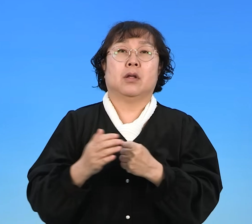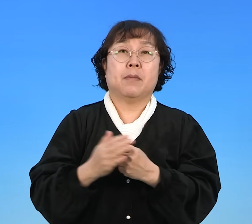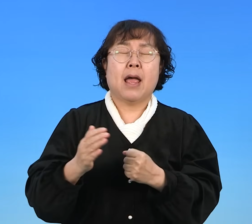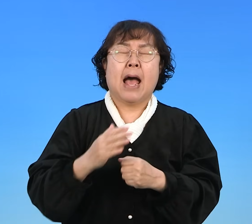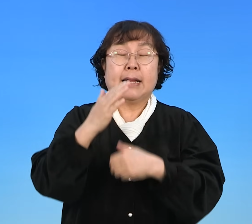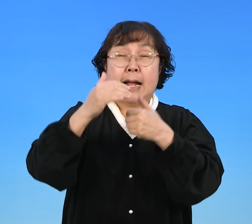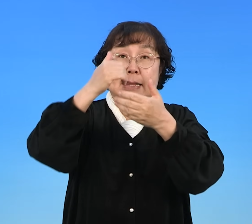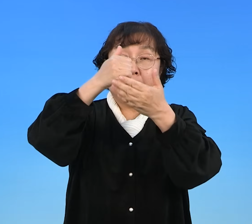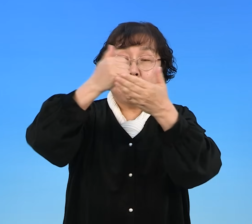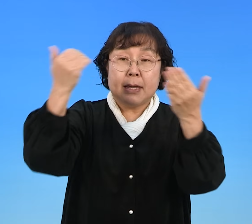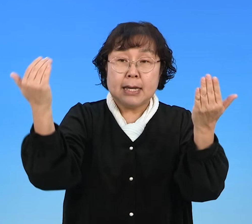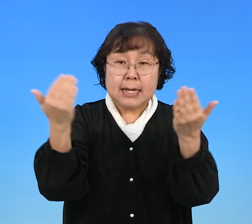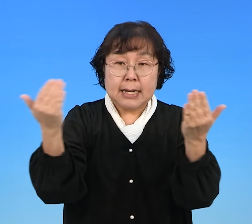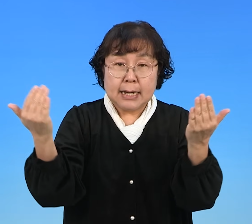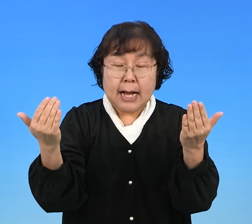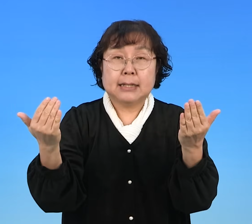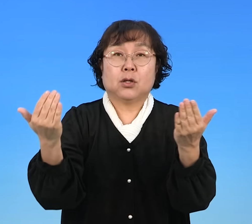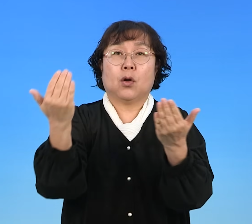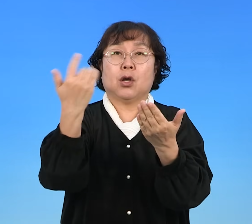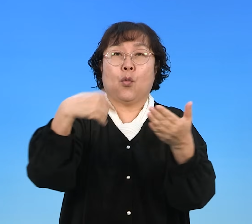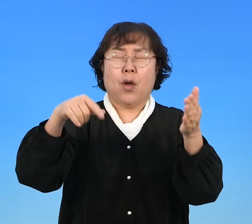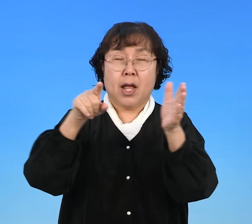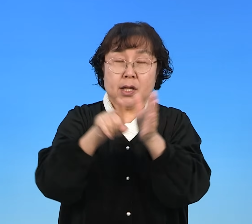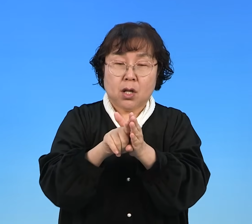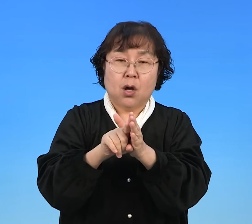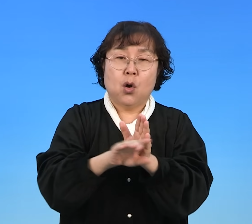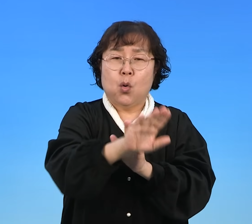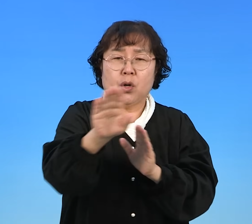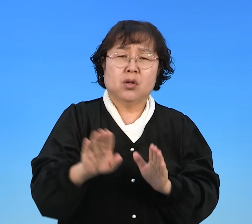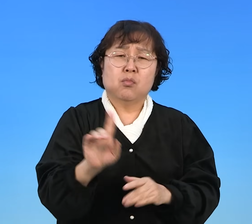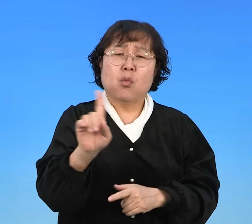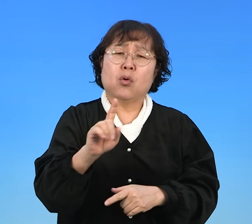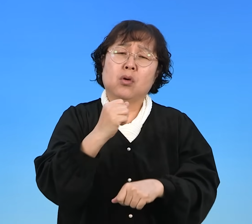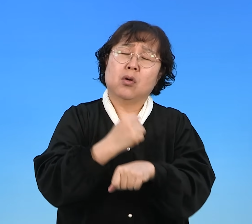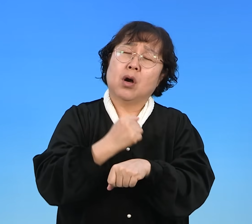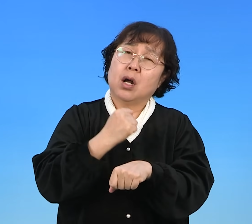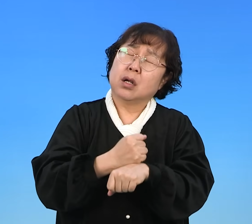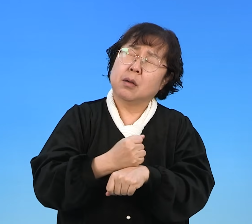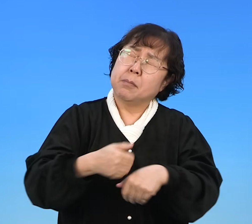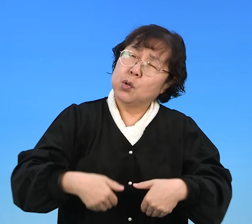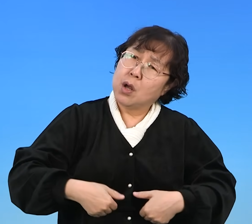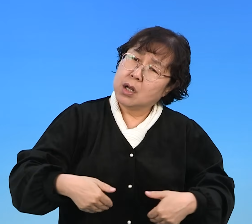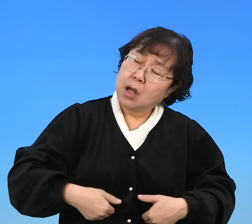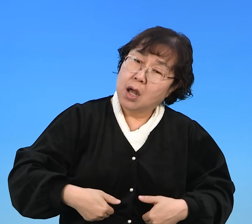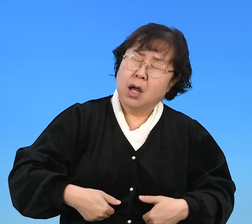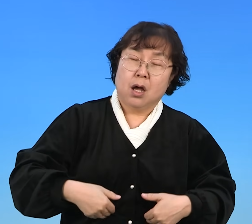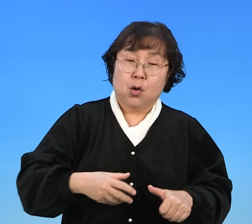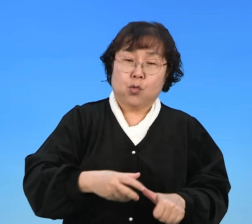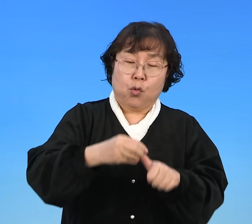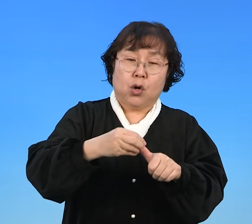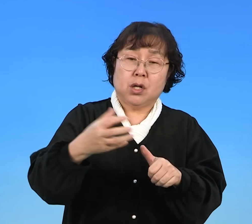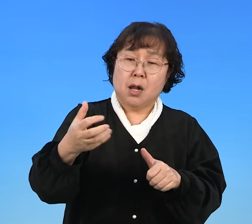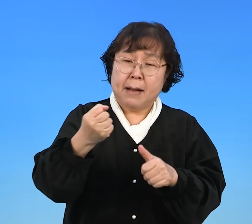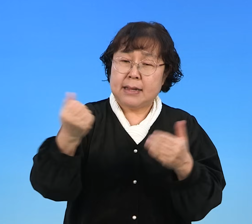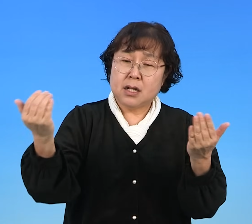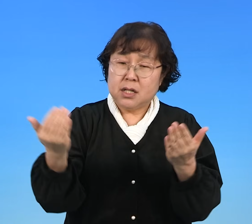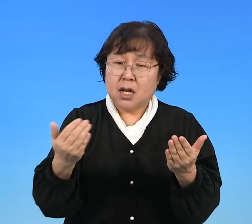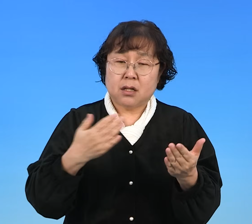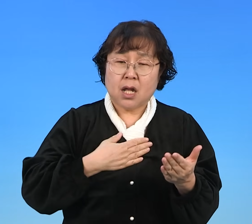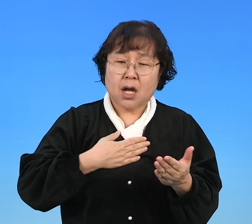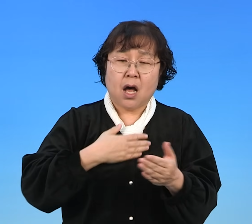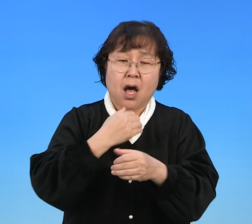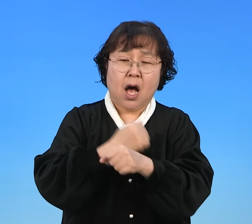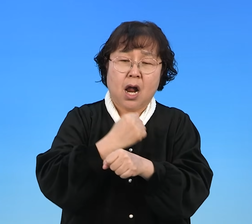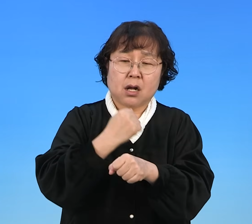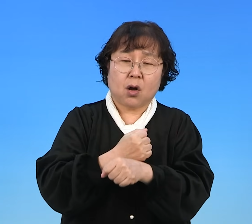하나님께서 일하시도록 하기 위해서 그럼 우리는 뭘 해야 되느냐? 구원을 받는 데는 할 일이